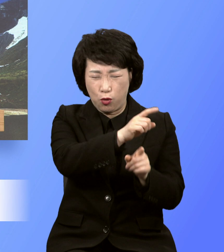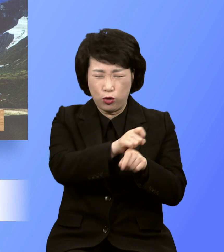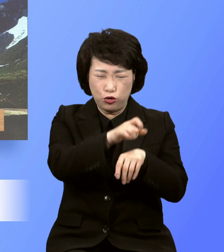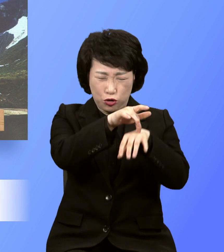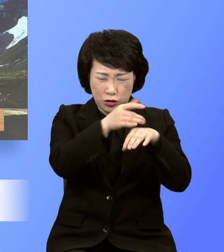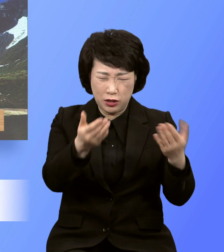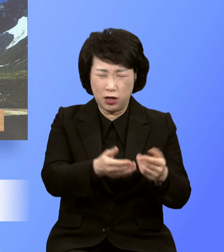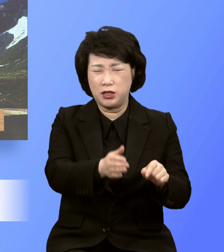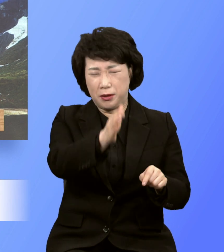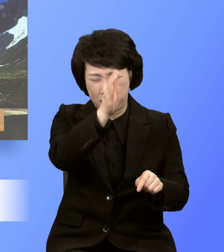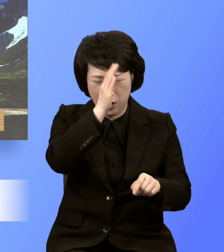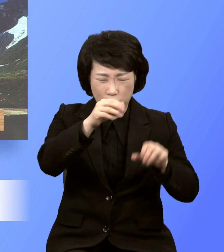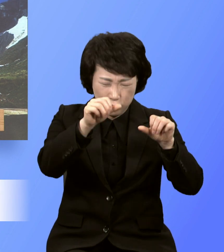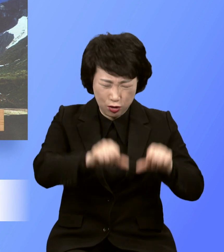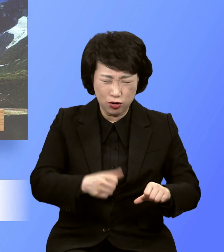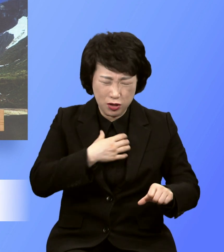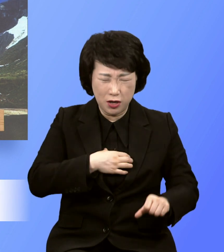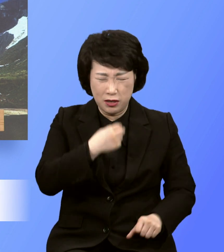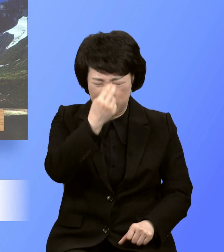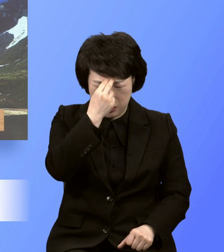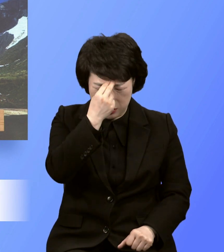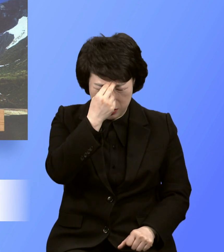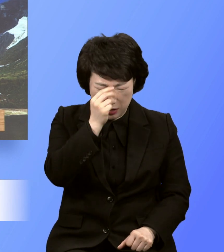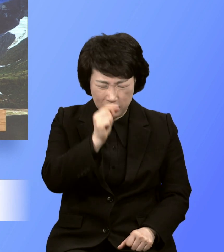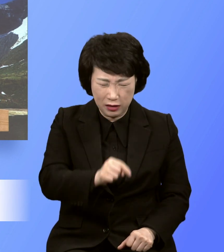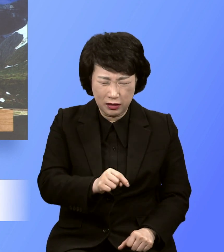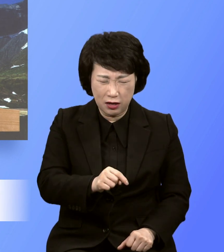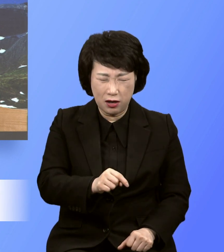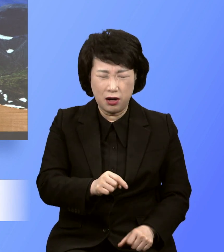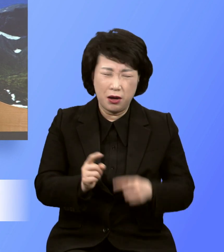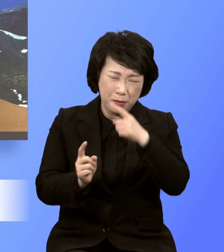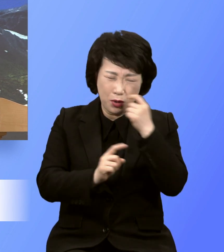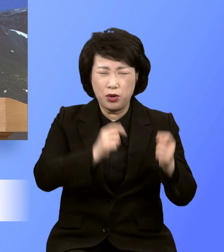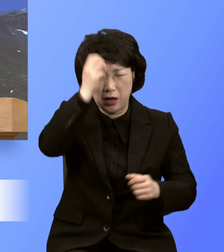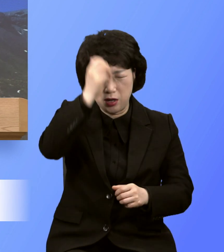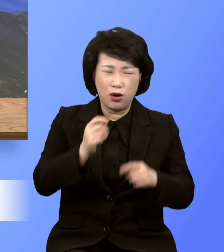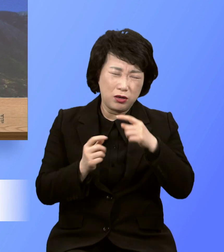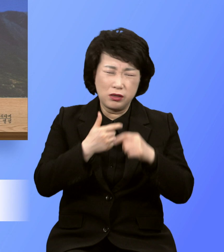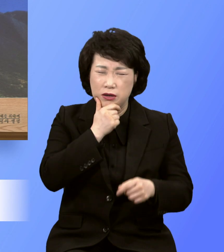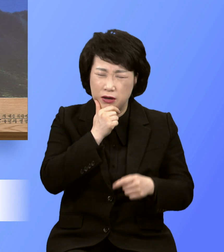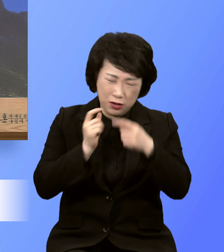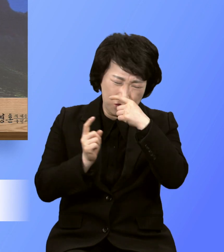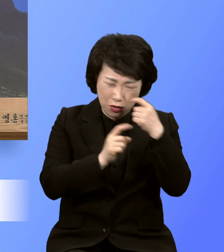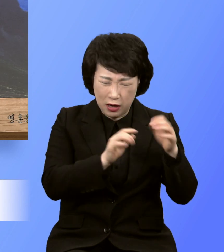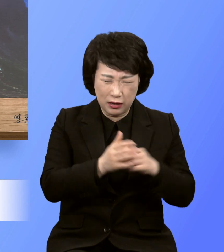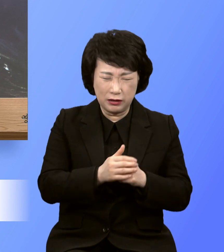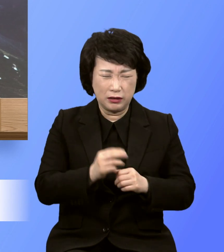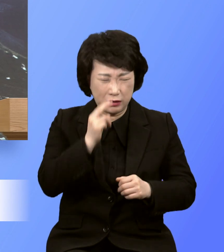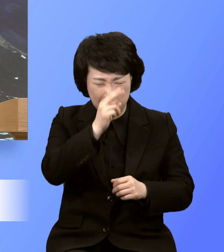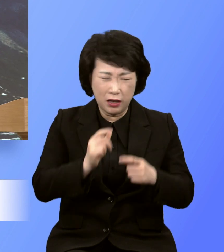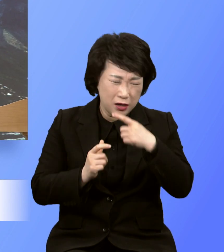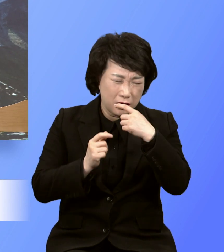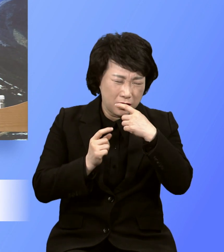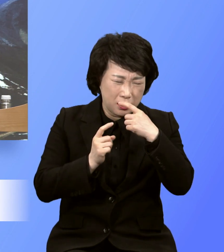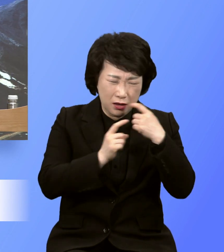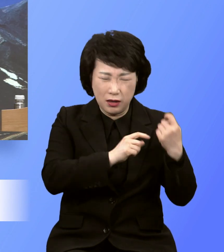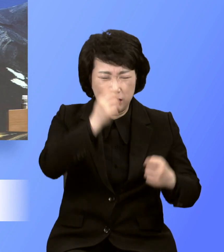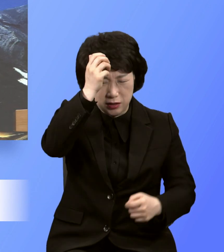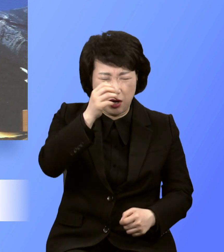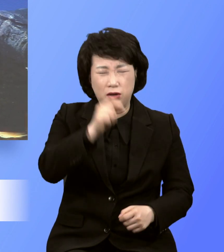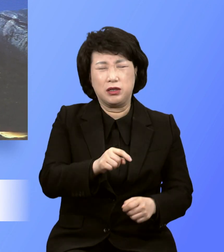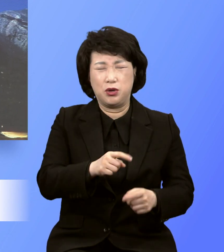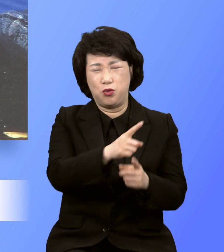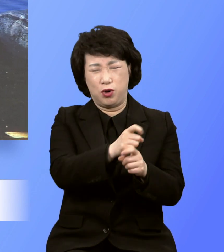사단 귀신 질병 저주 염려 근심 걱정 미혹의 영 유혹의 영 의혹의 영 원수 같은